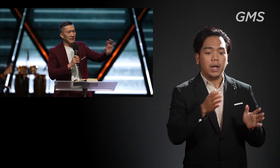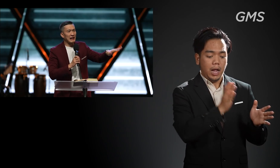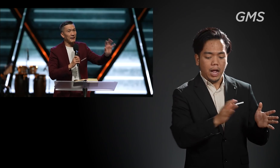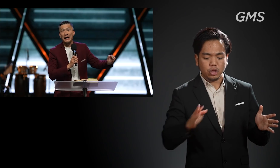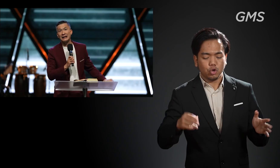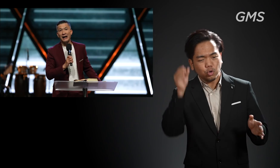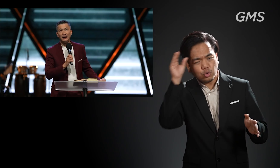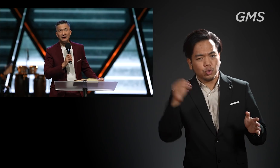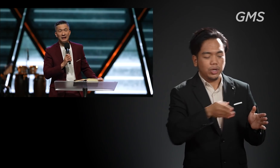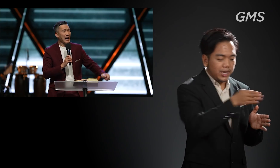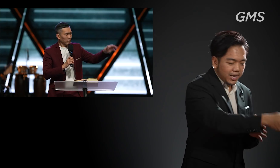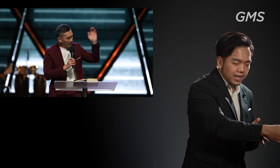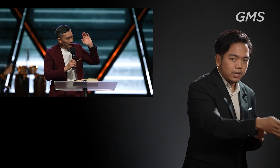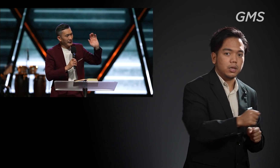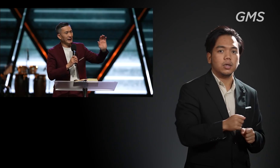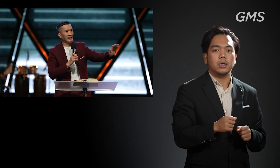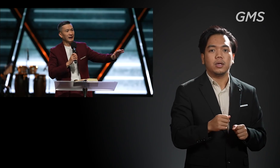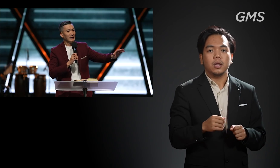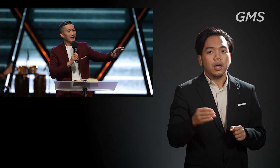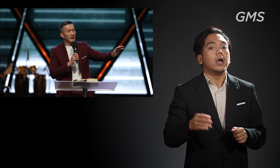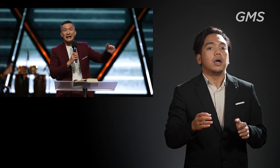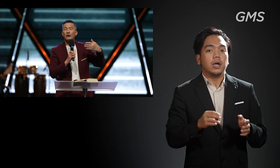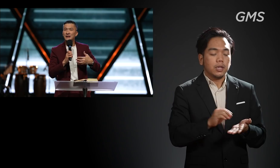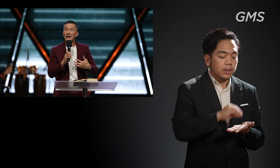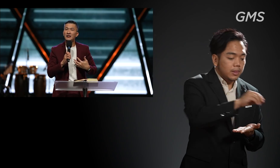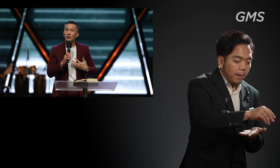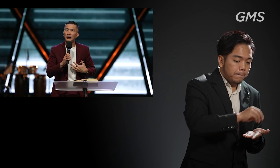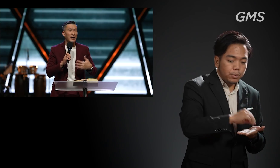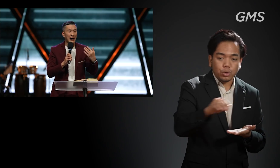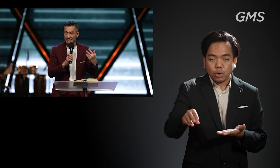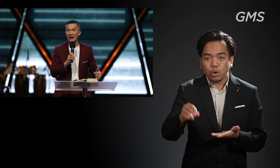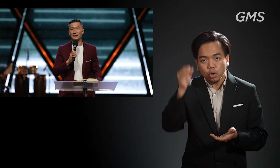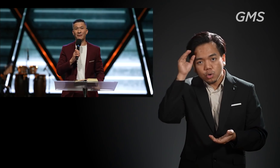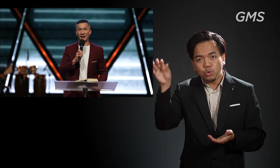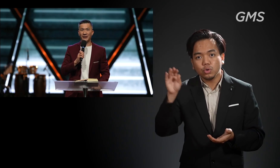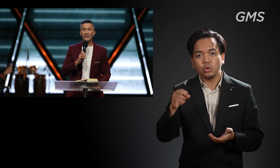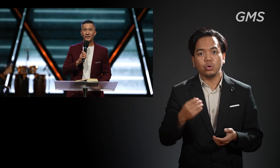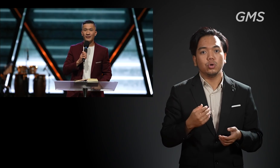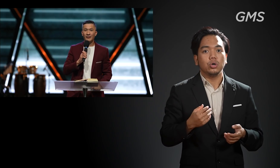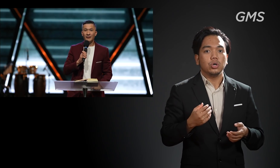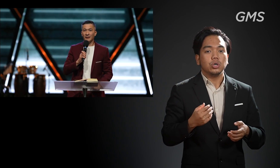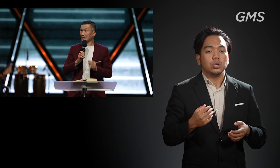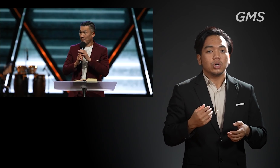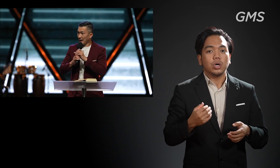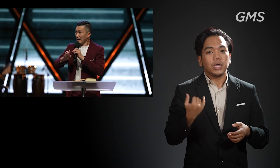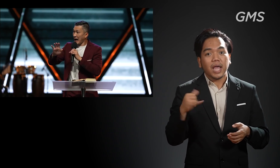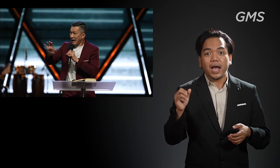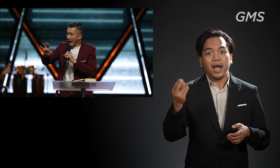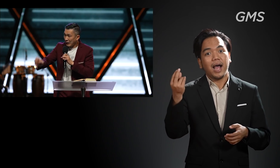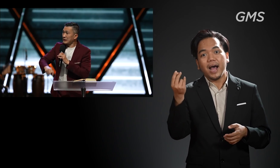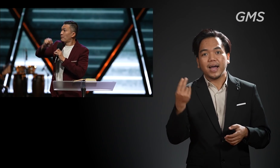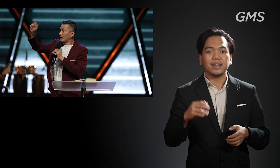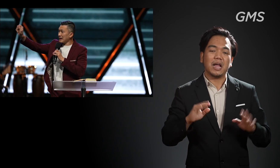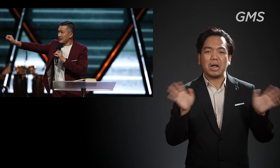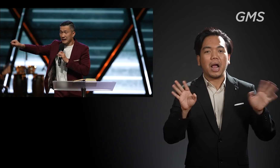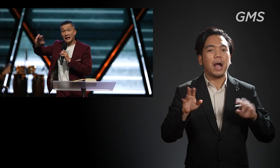bukan demi dapat harta. Aku taburkan ini karena aku mencari sesuatu yang harta gak bisa beli. Tetapi